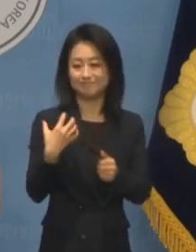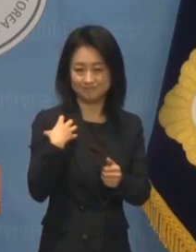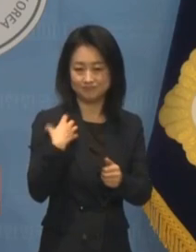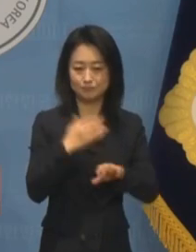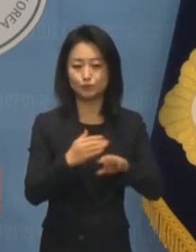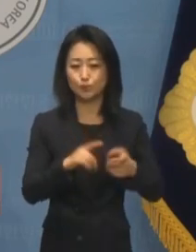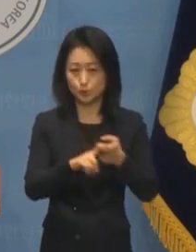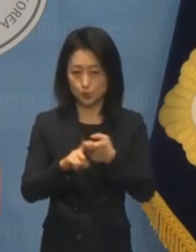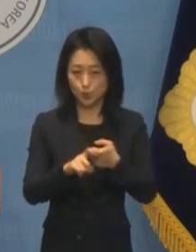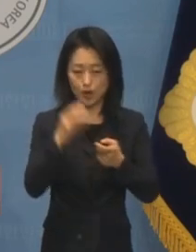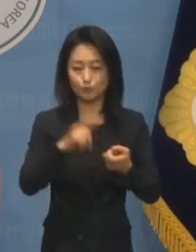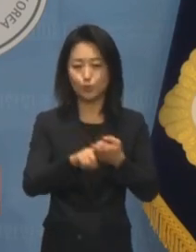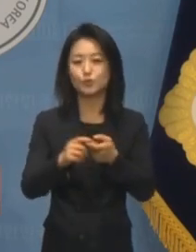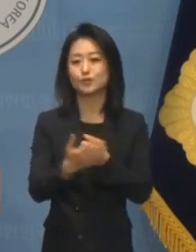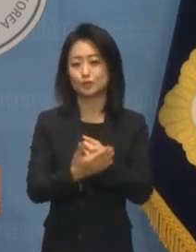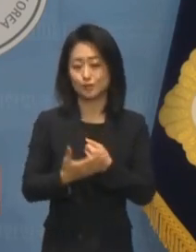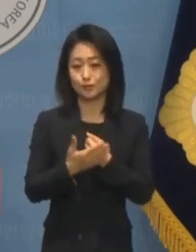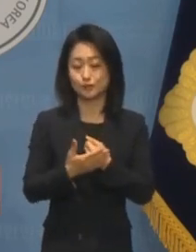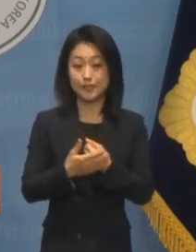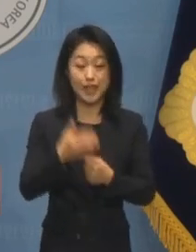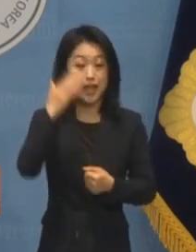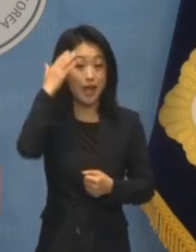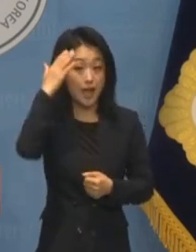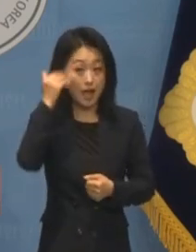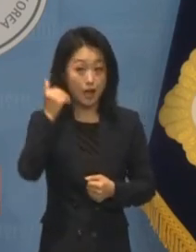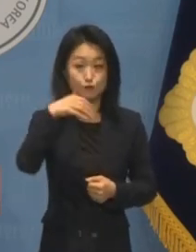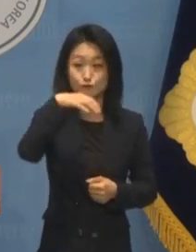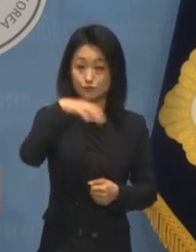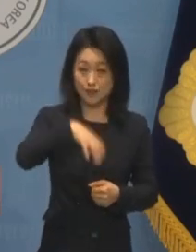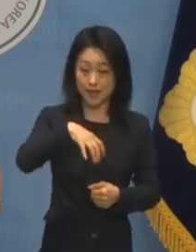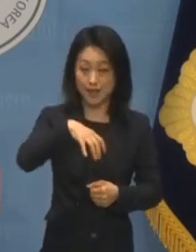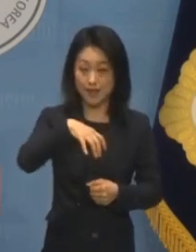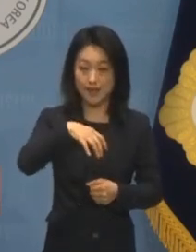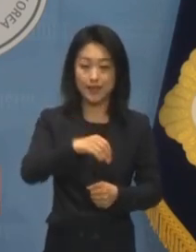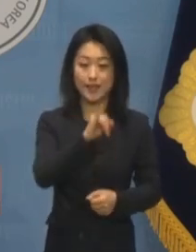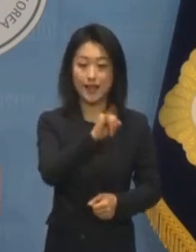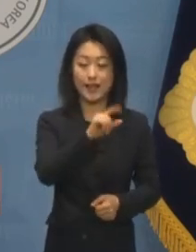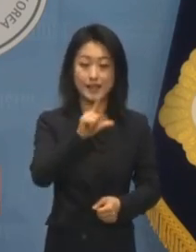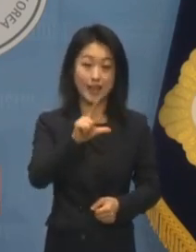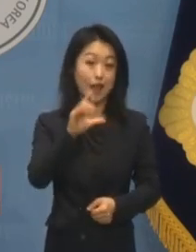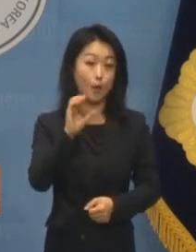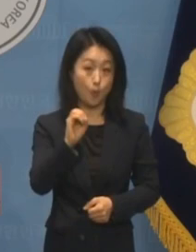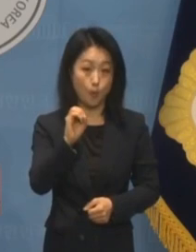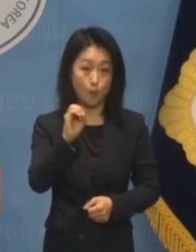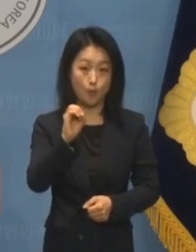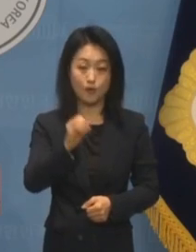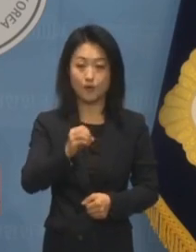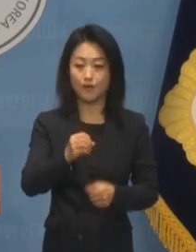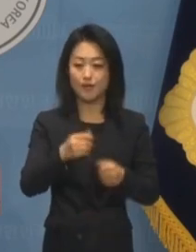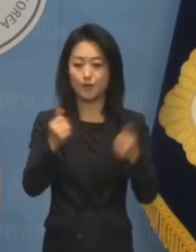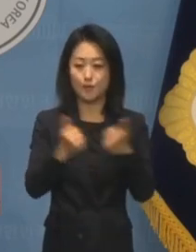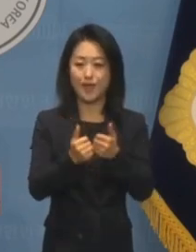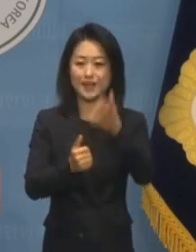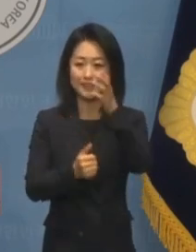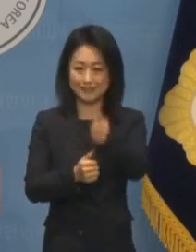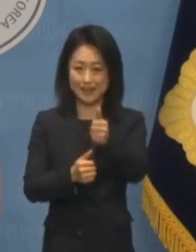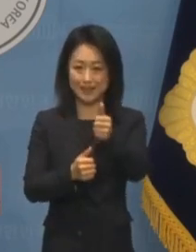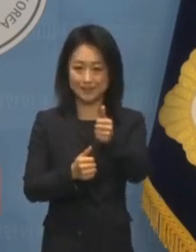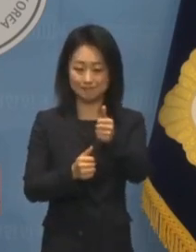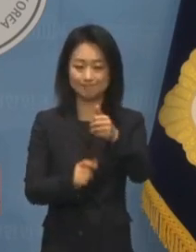한국 정부가 국제노동기구 이사회 의장국 단독 후보가 되어 내일 선출을 거치면 의장국이